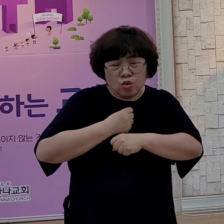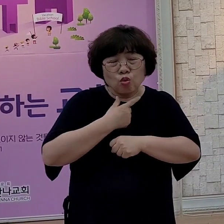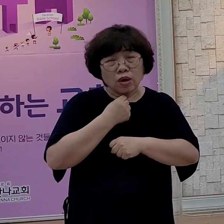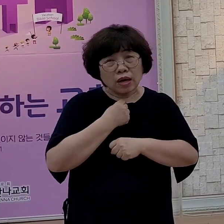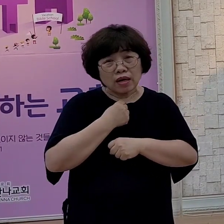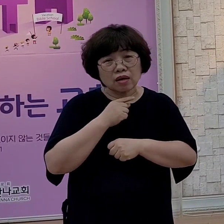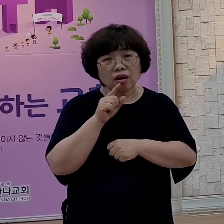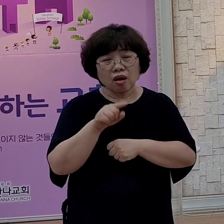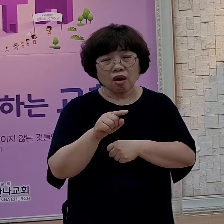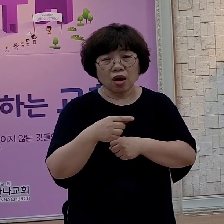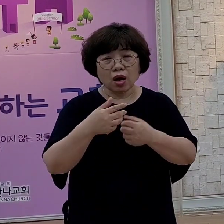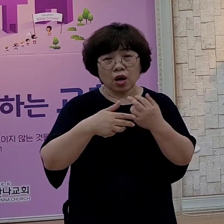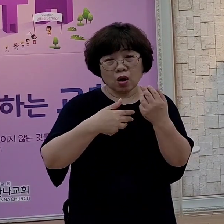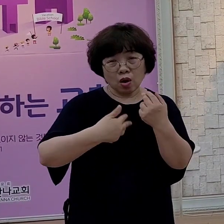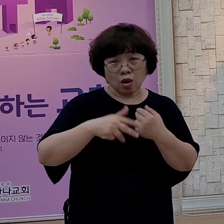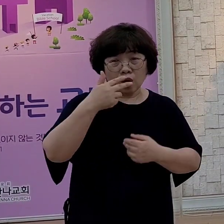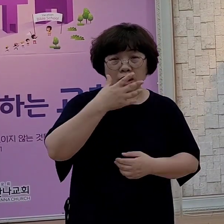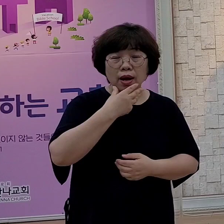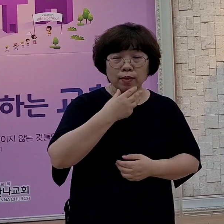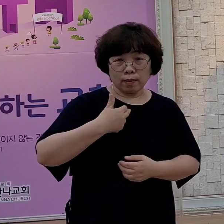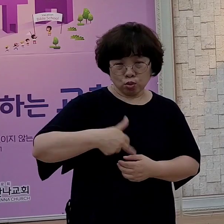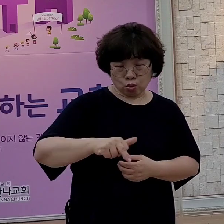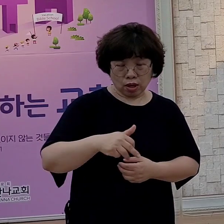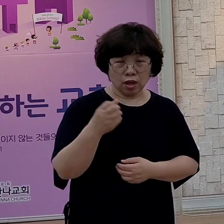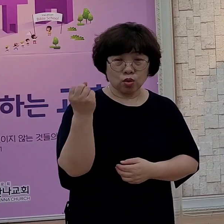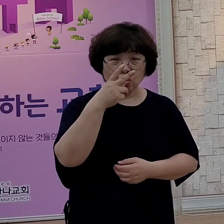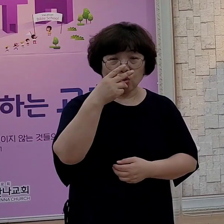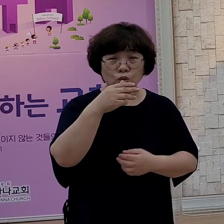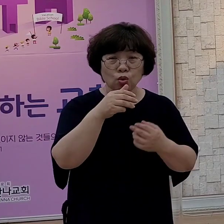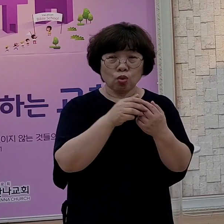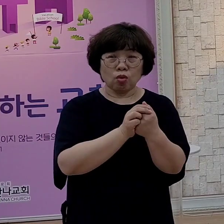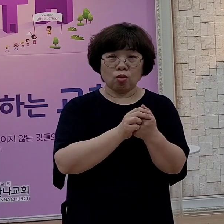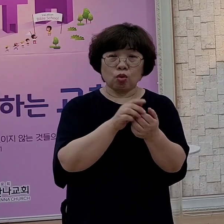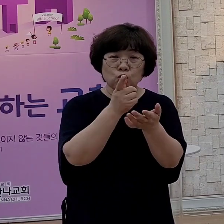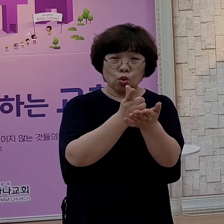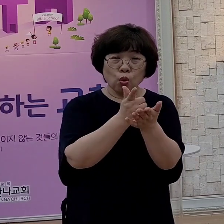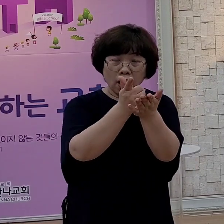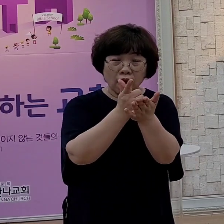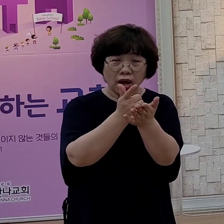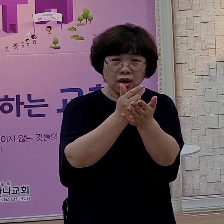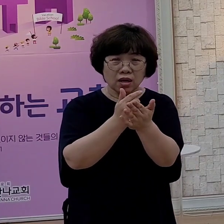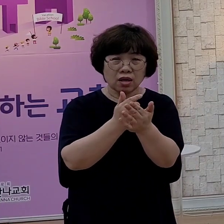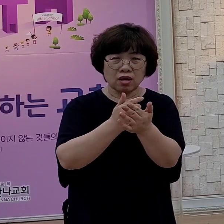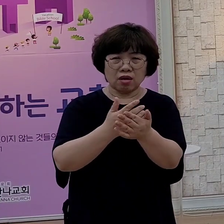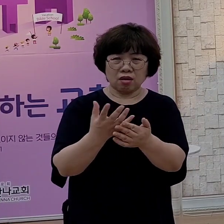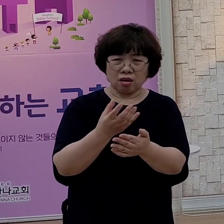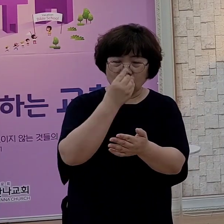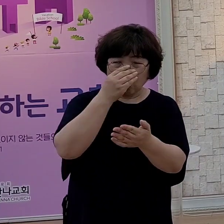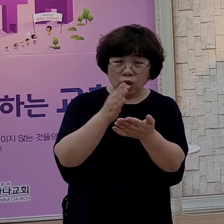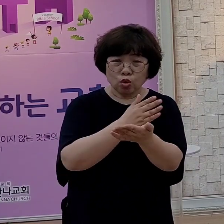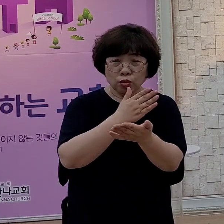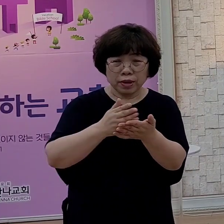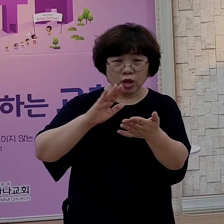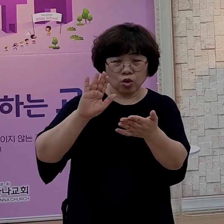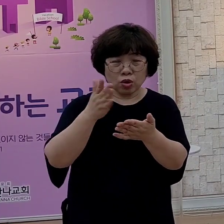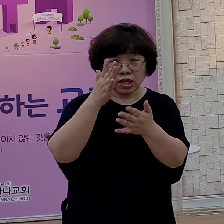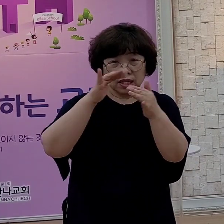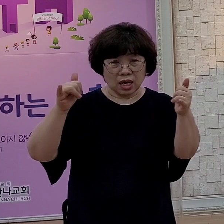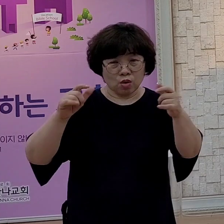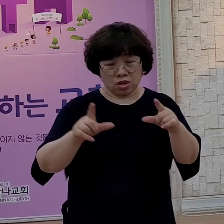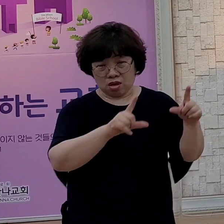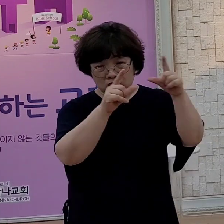롯도 그 죄악 가운데서 거룩하게 성결하게 구별되었기에 하나님이